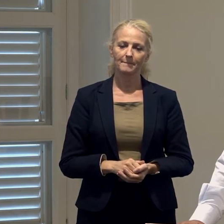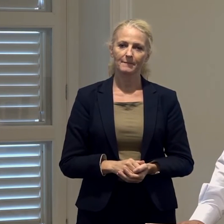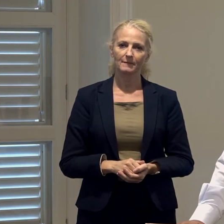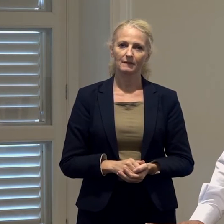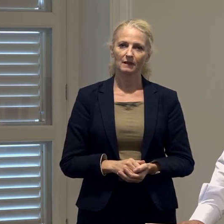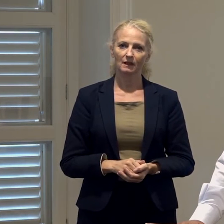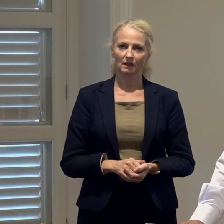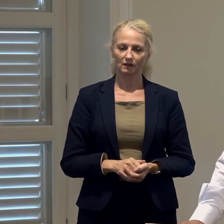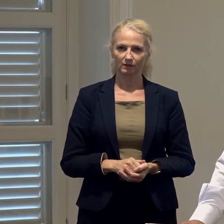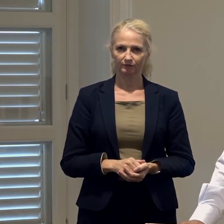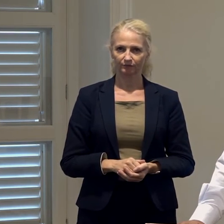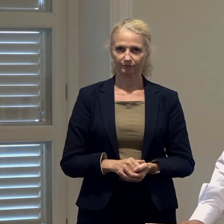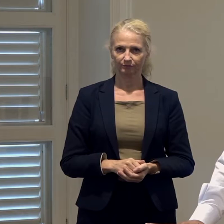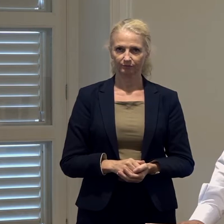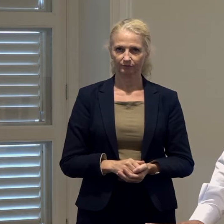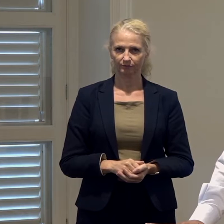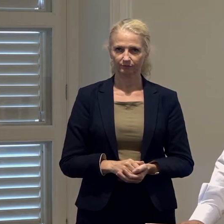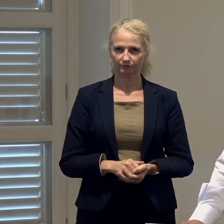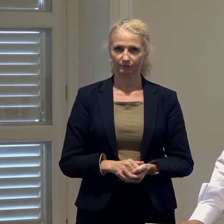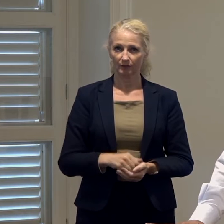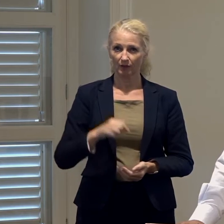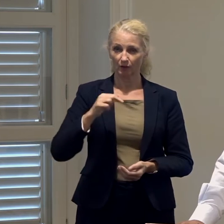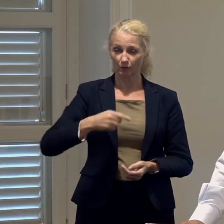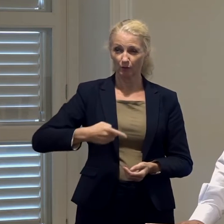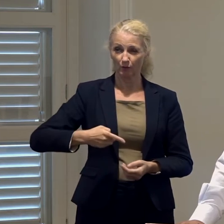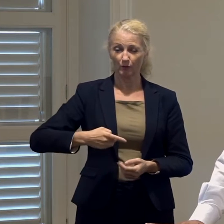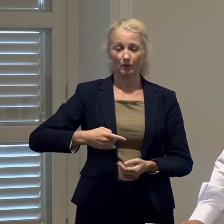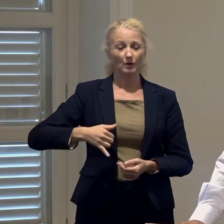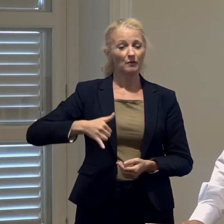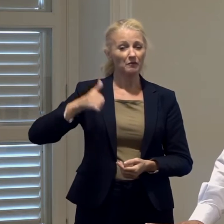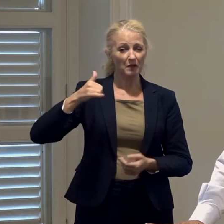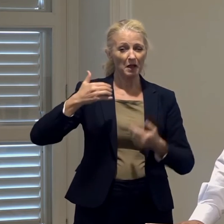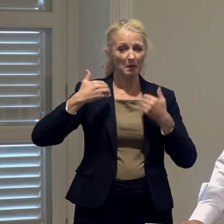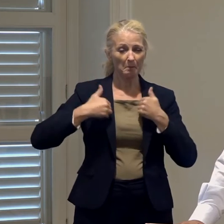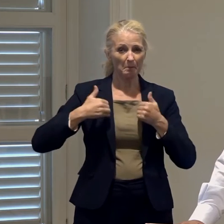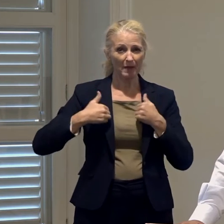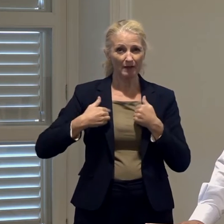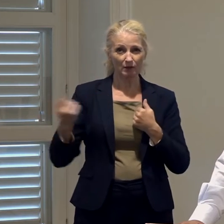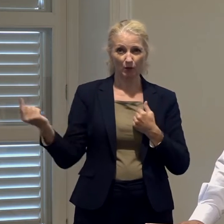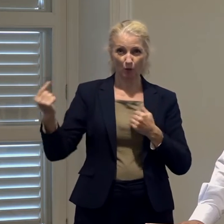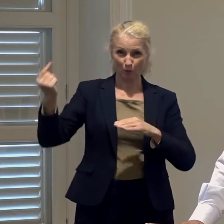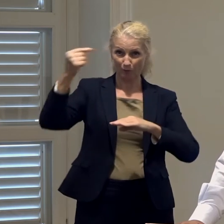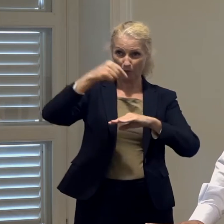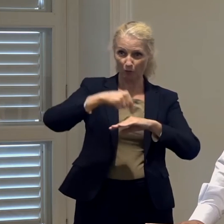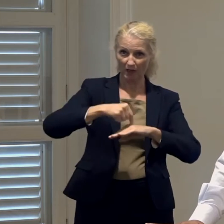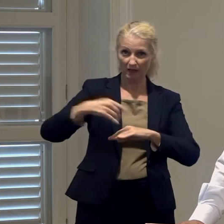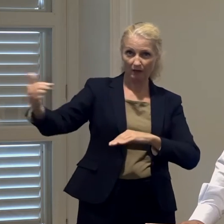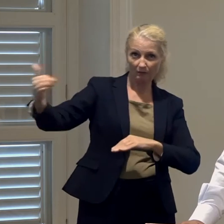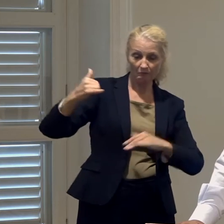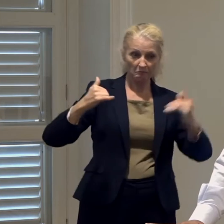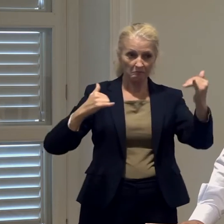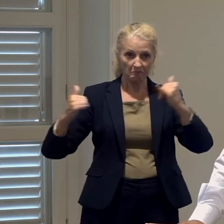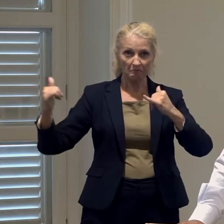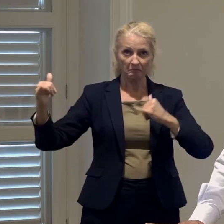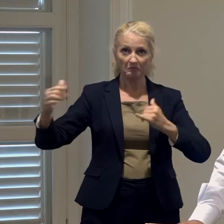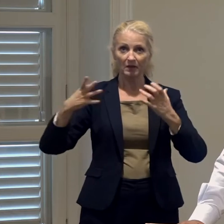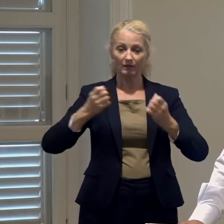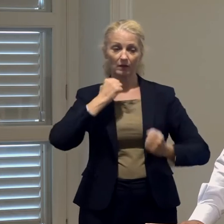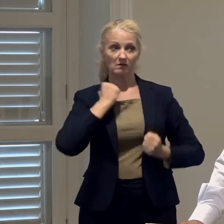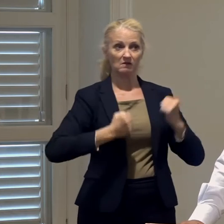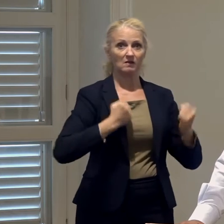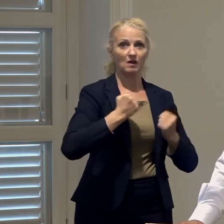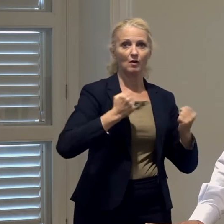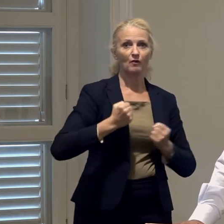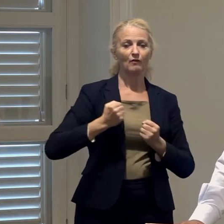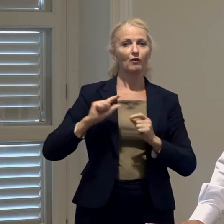Er zijn nu veel meer bezoekers die juist naar ons eiland komen om te ontsnappen aan een lockdown of